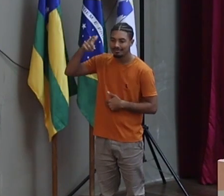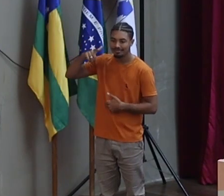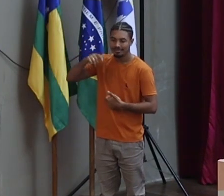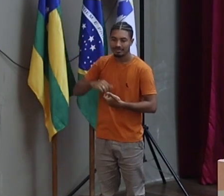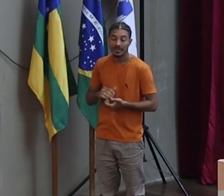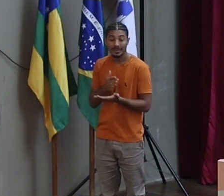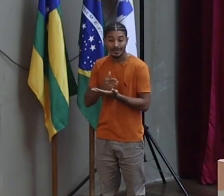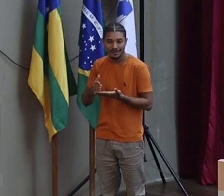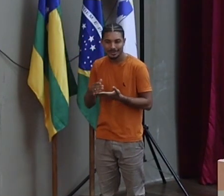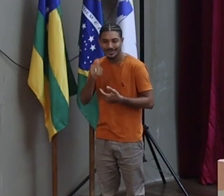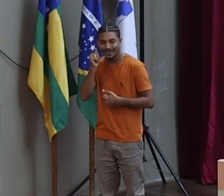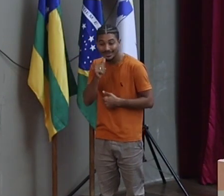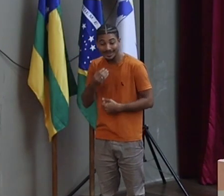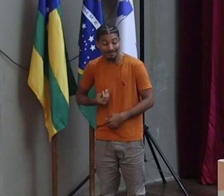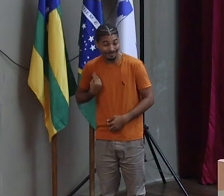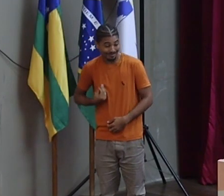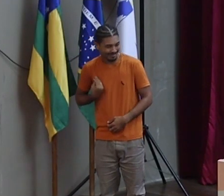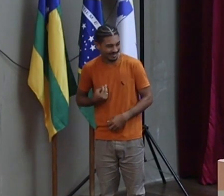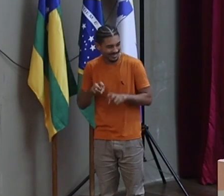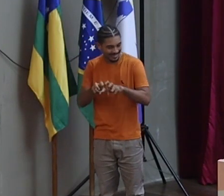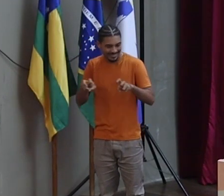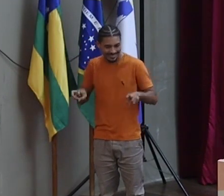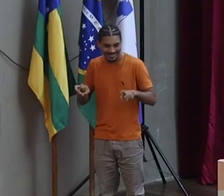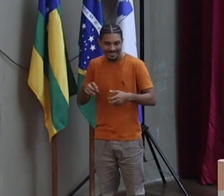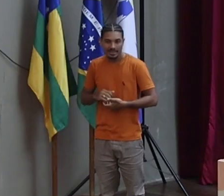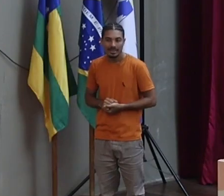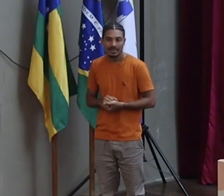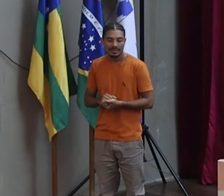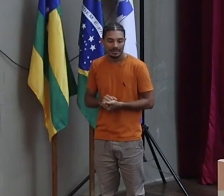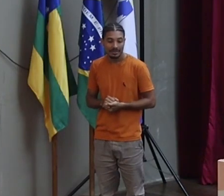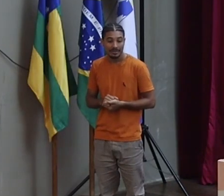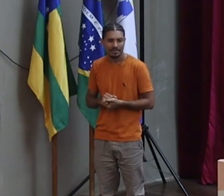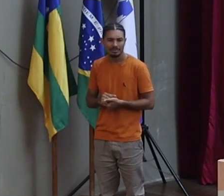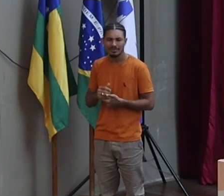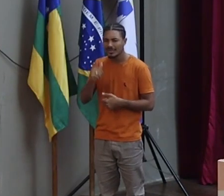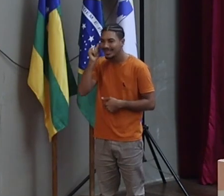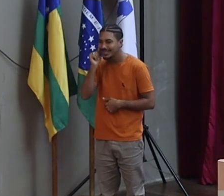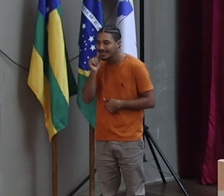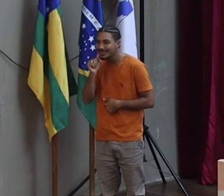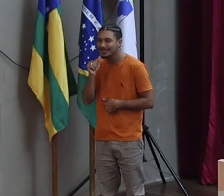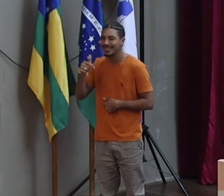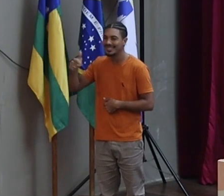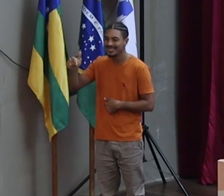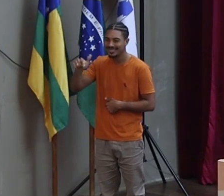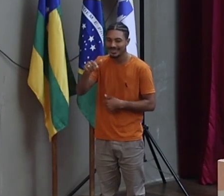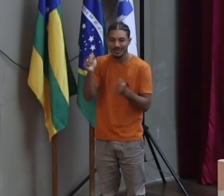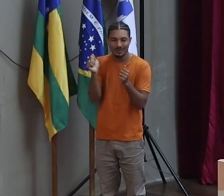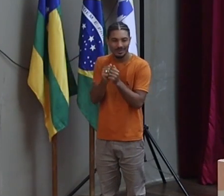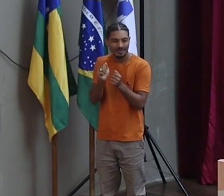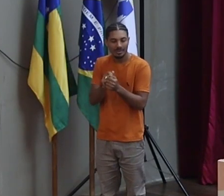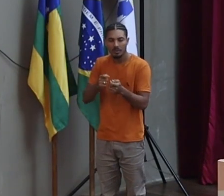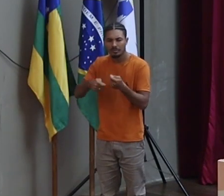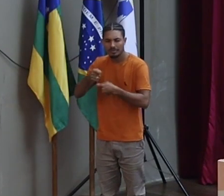com uma que está aqui na nossa mesa, nossa querida Marida Cavalcante, e as mulheres que estiveram comigo na gestão da LAB, né,